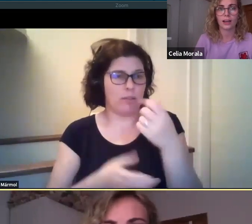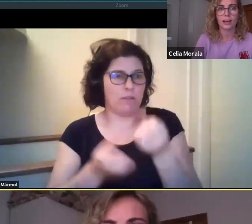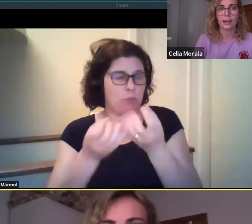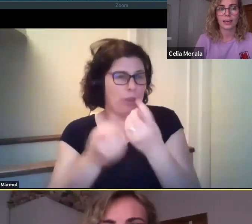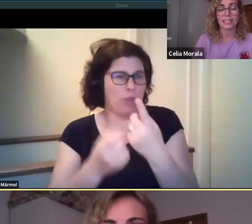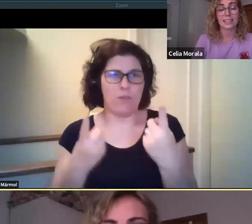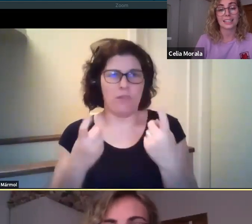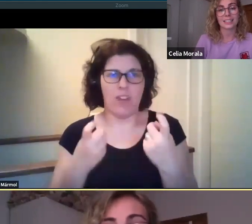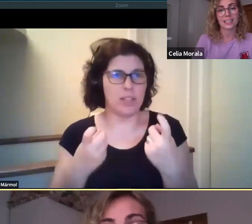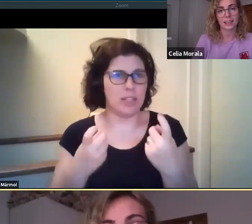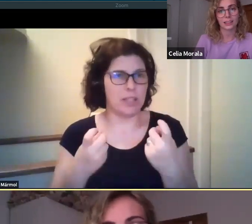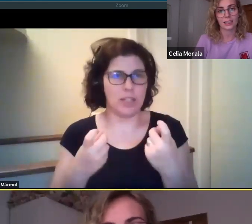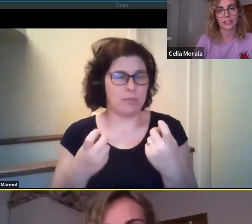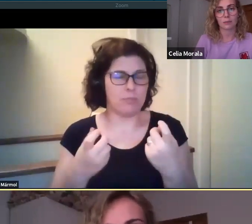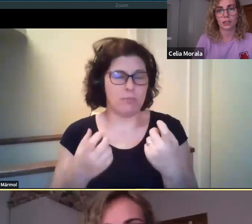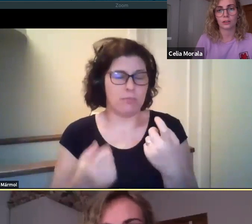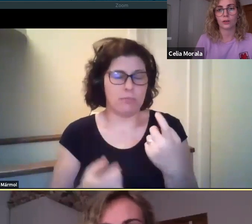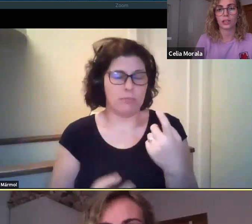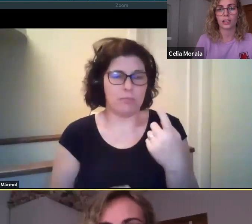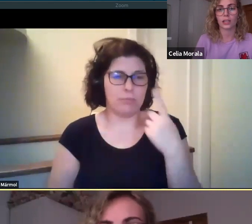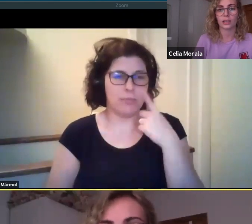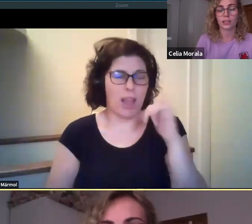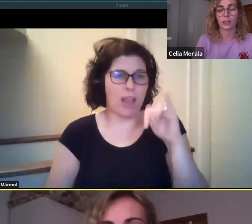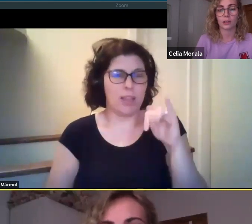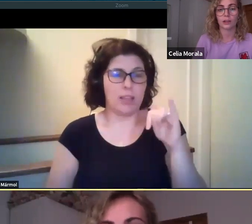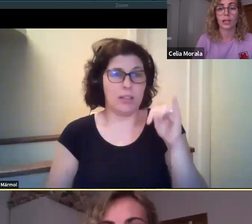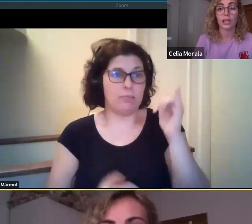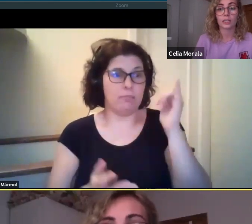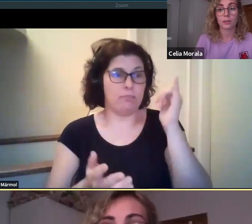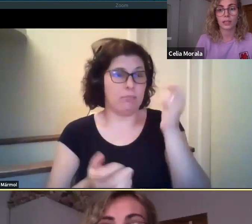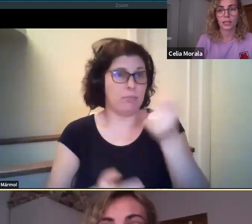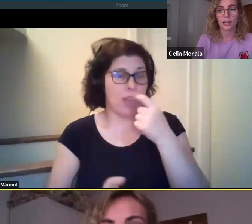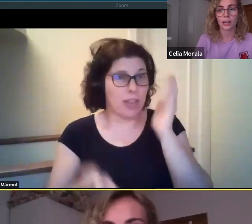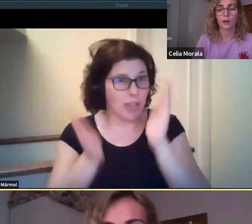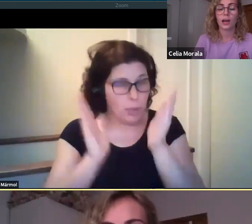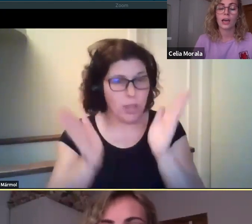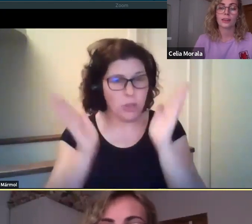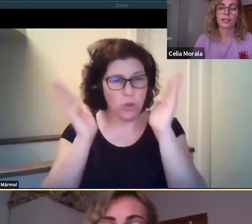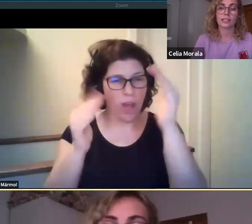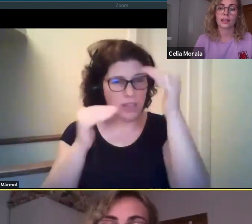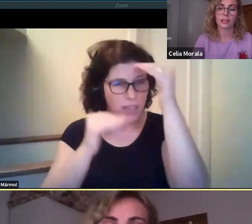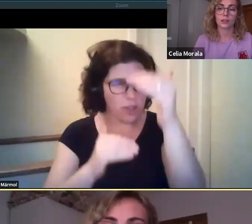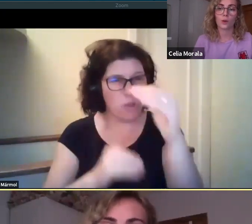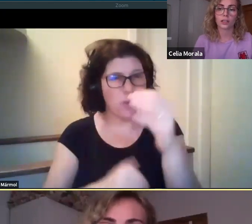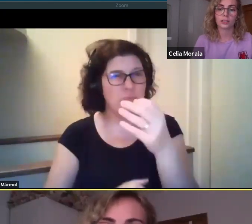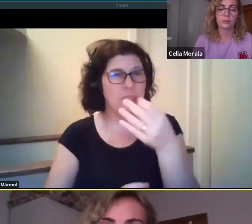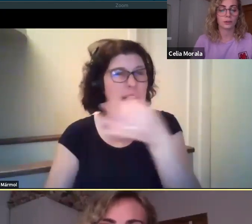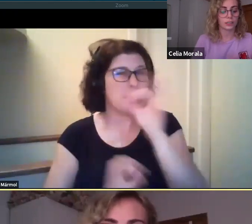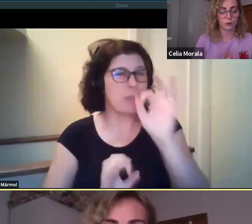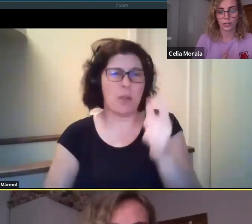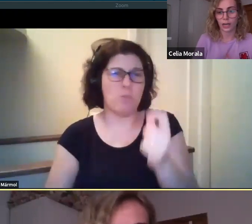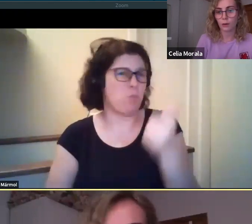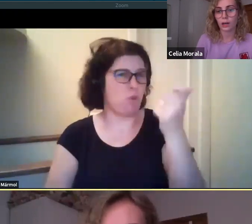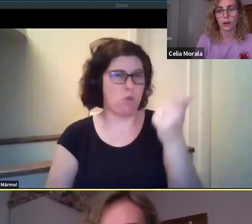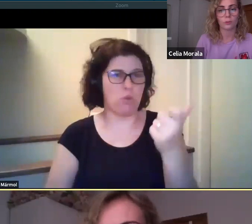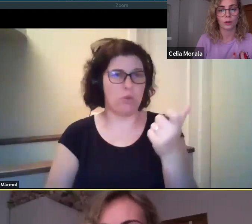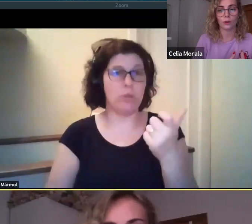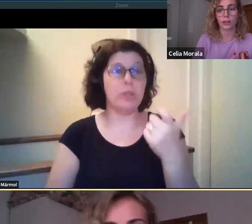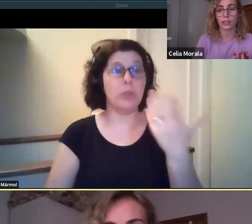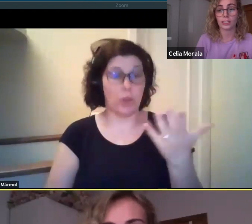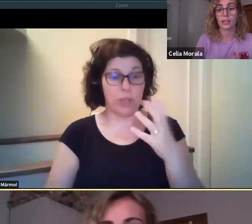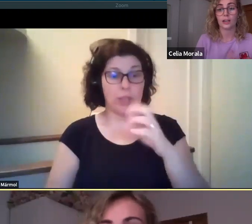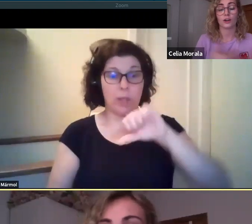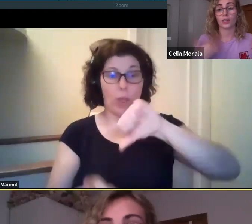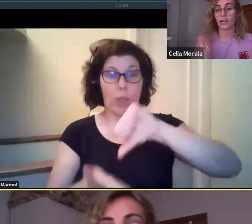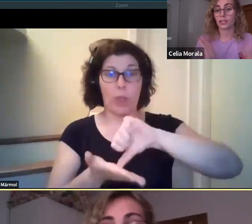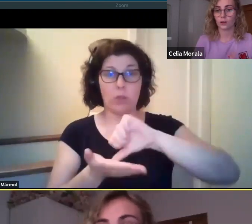una escasez de tratamiento y de intervención especializado, desde el centro educativo, tanto en el aula como en lo